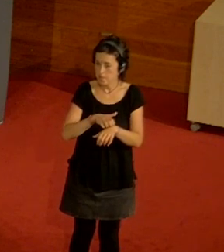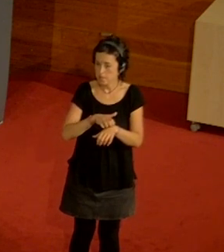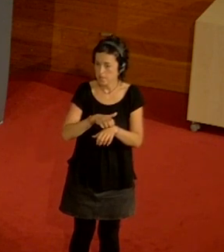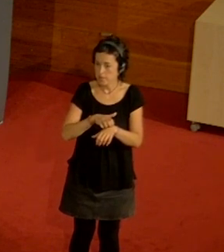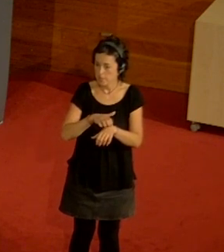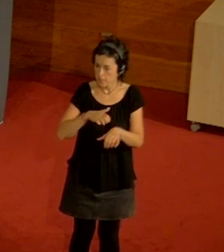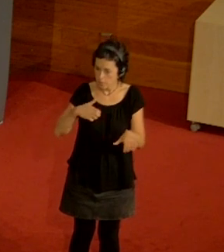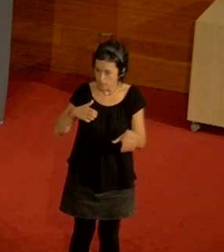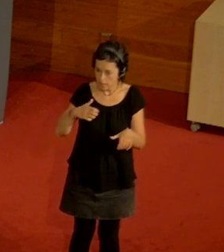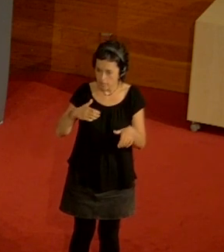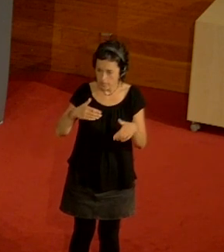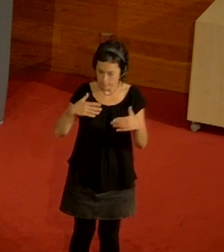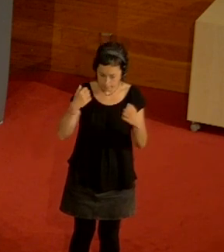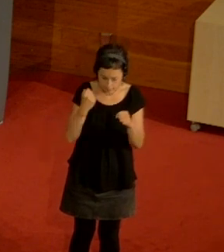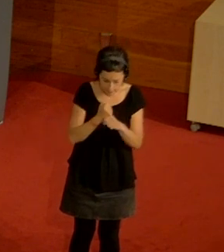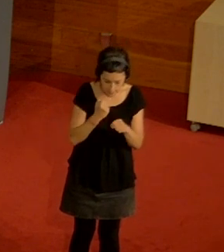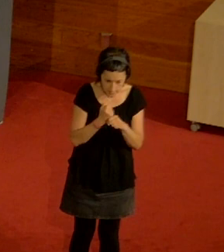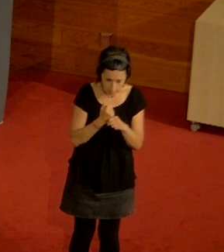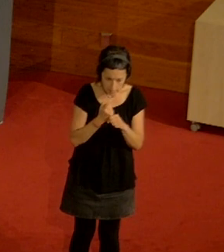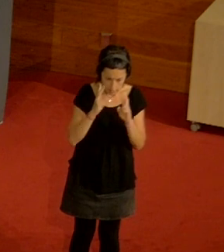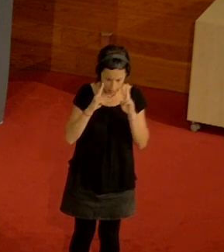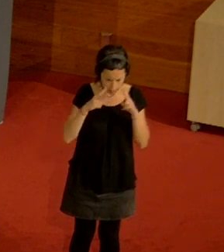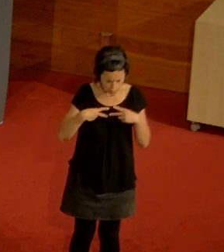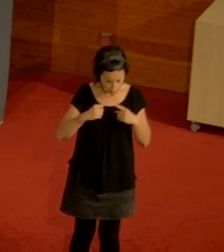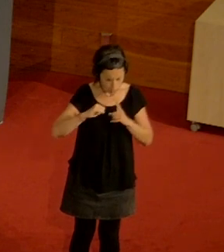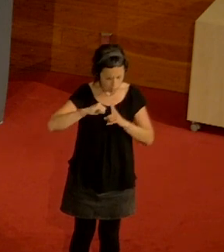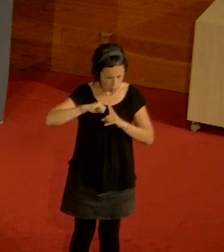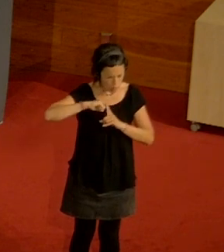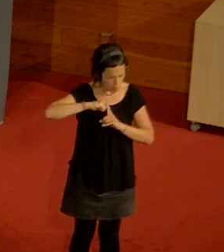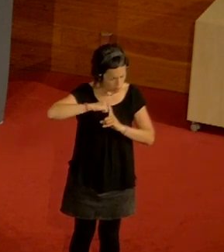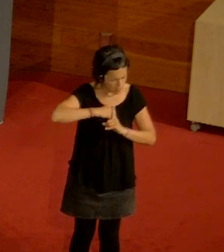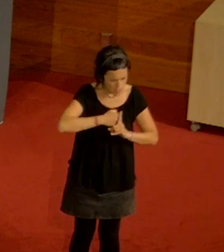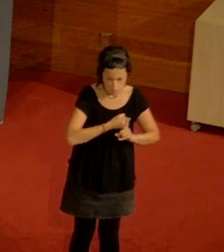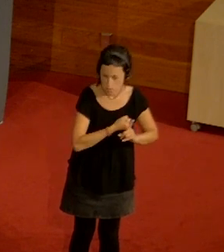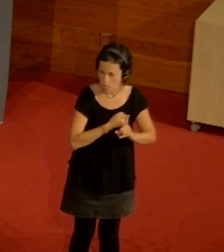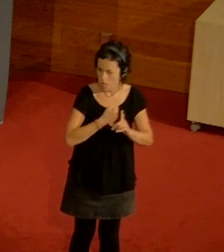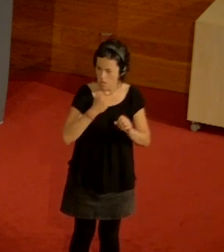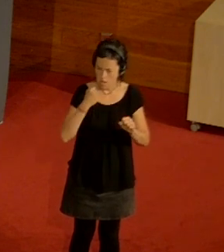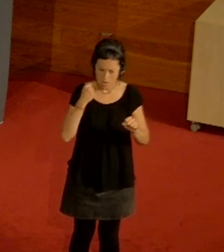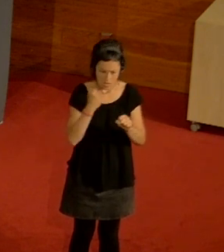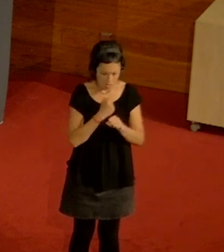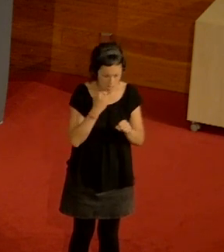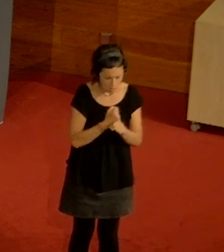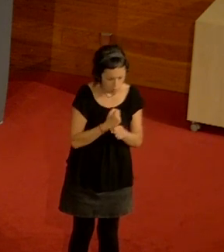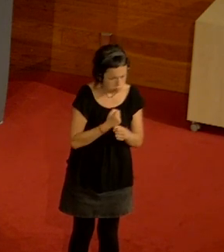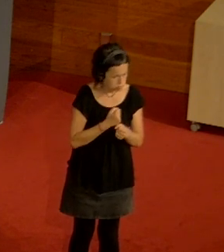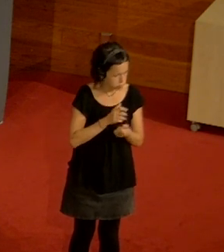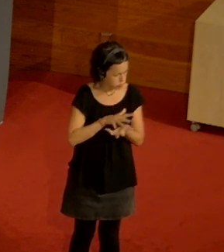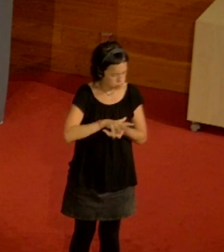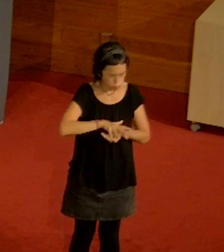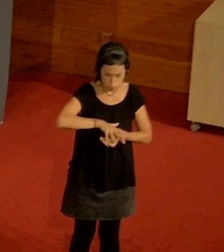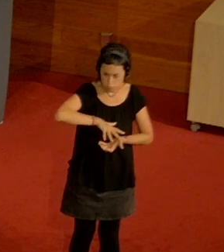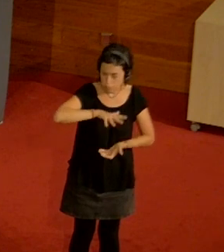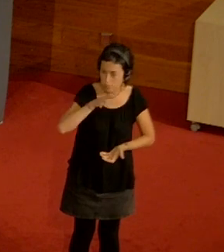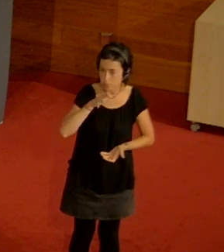estamos trabajando nos vemos sometidas a unas situaciones de grandísima Ah presión a en las